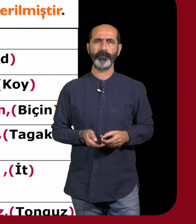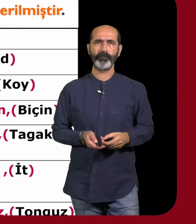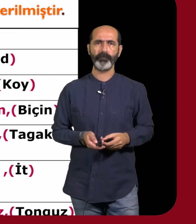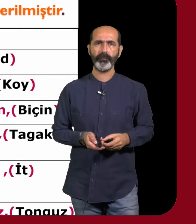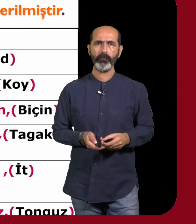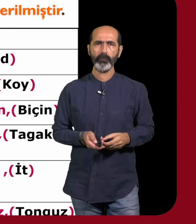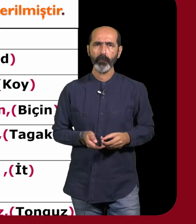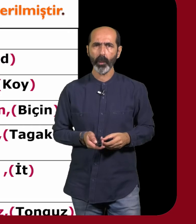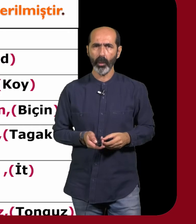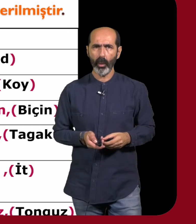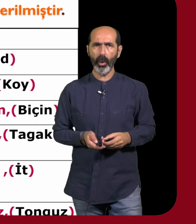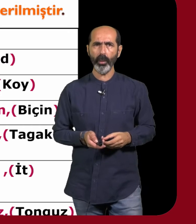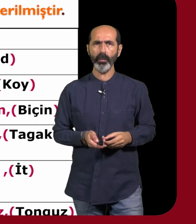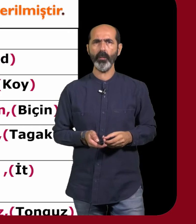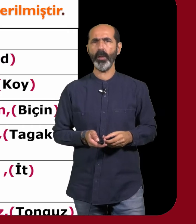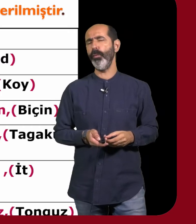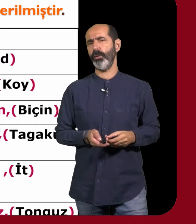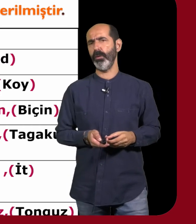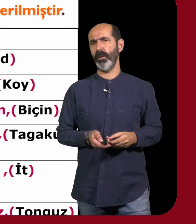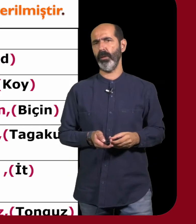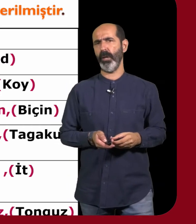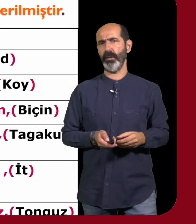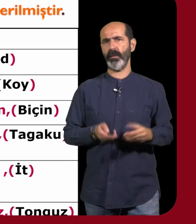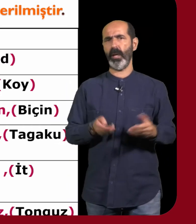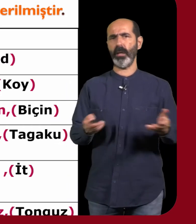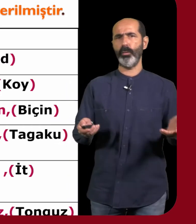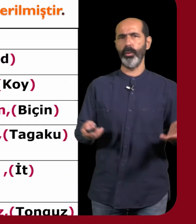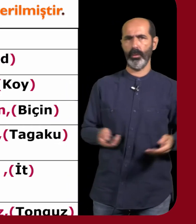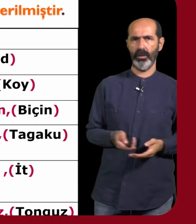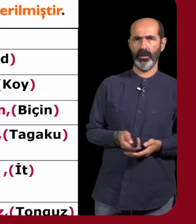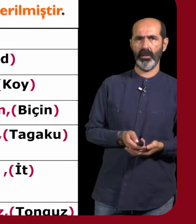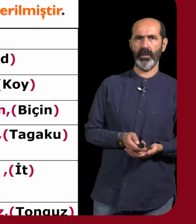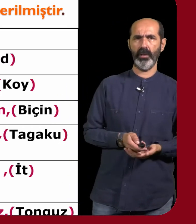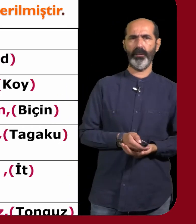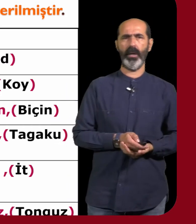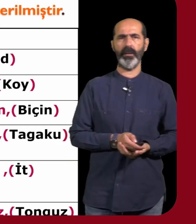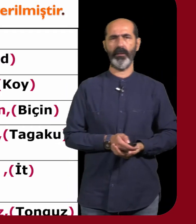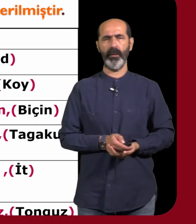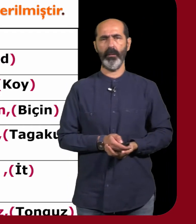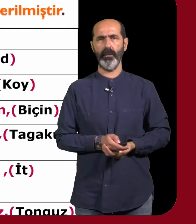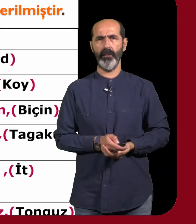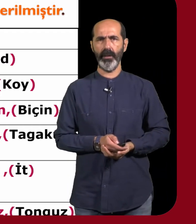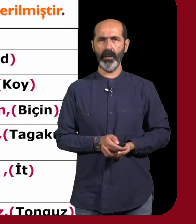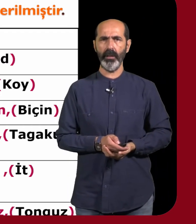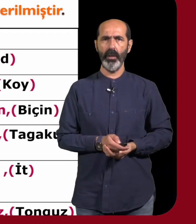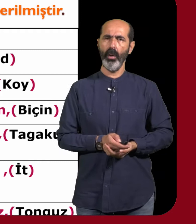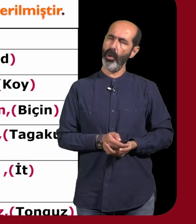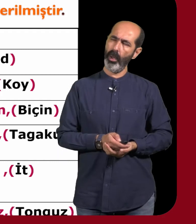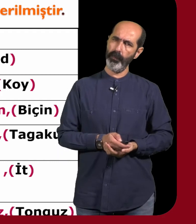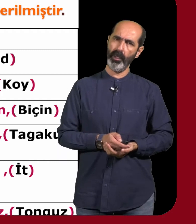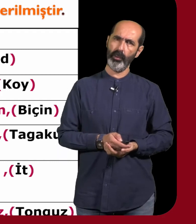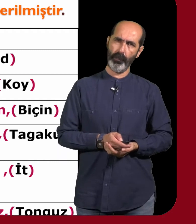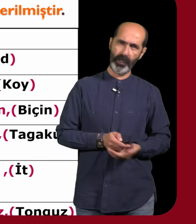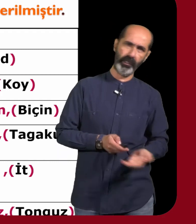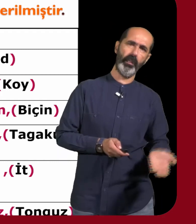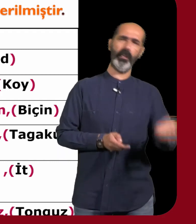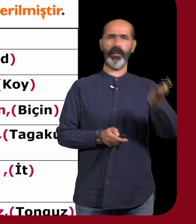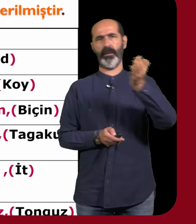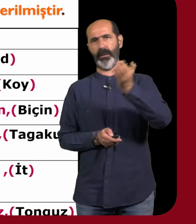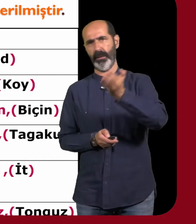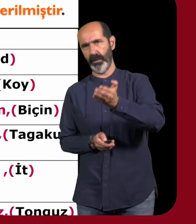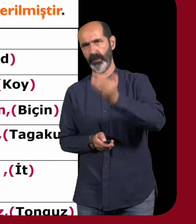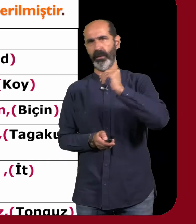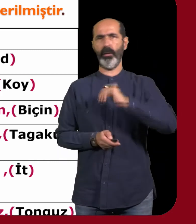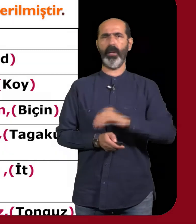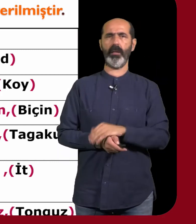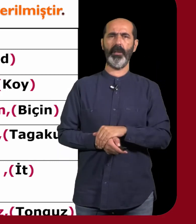geçer Ben 10 tavuk yolu yani takaku yılı ifadesi verilir 11 köpek